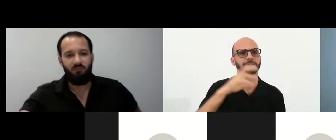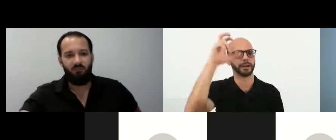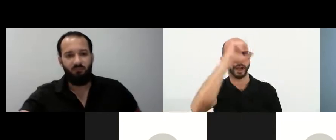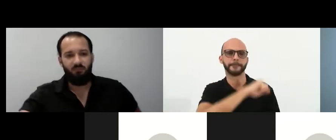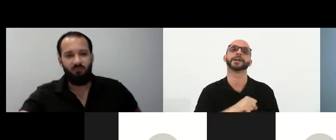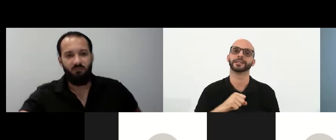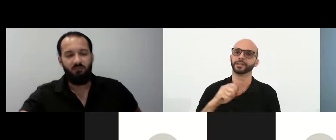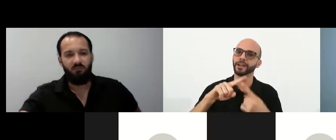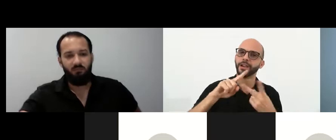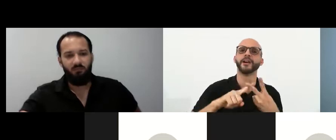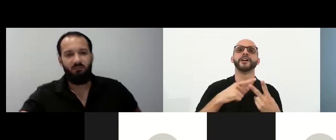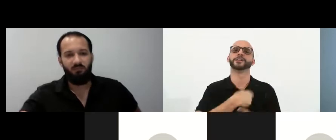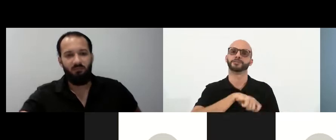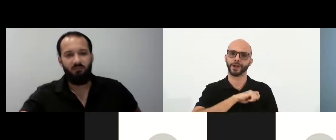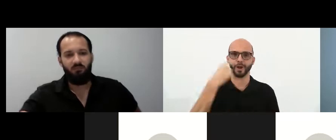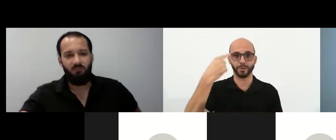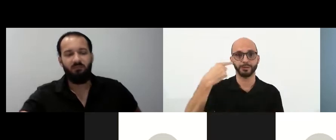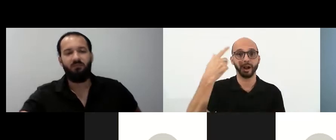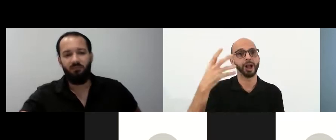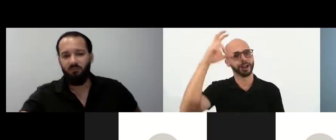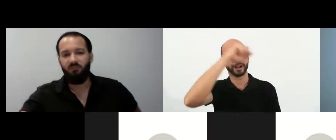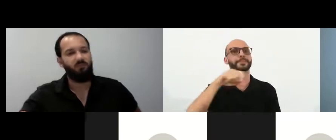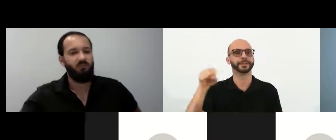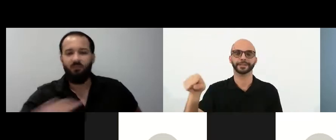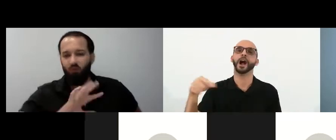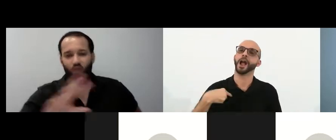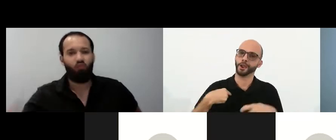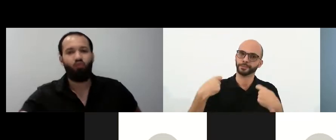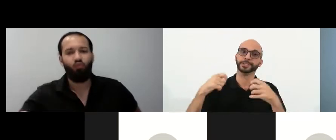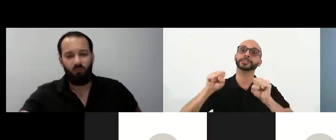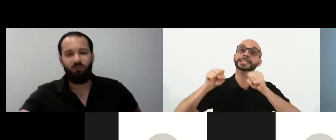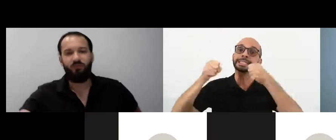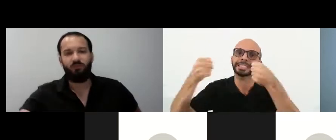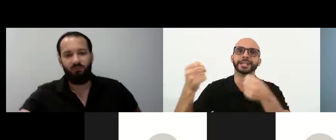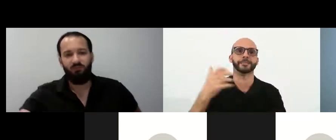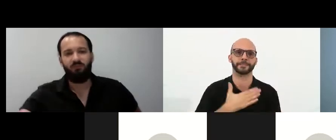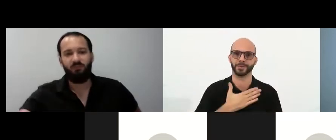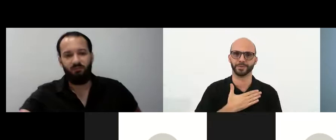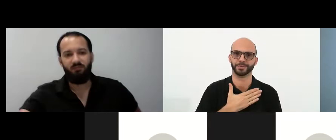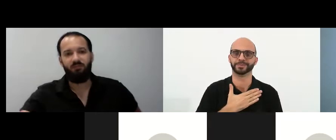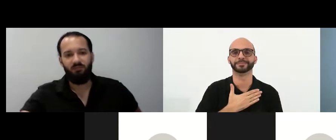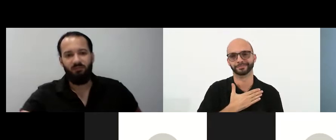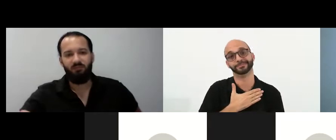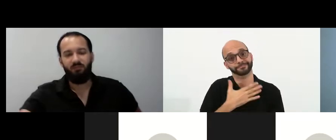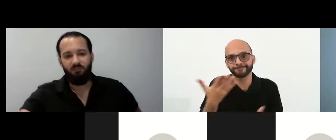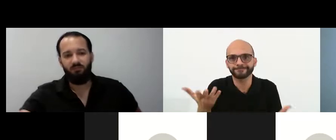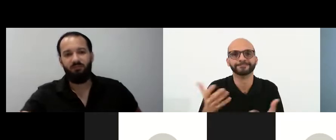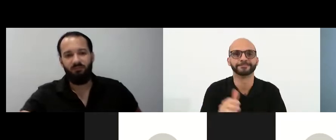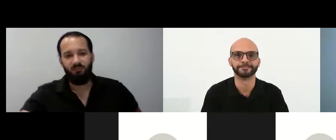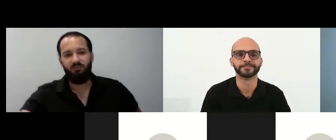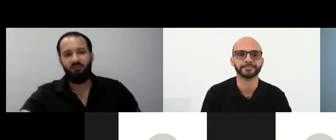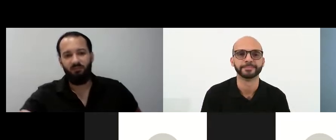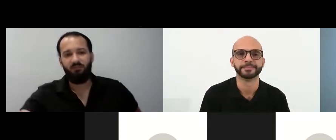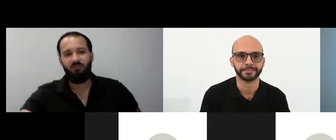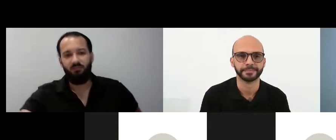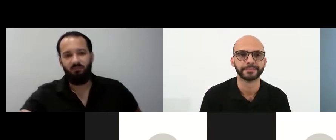caso, eu quero aprender inglês, né, quero aprender espanhol. A gente precisa se esforçar, mas isso vai do